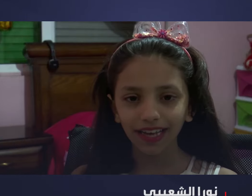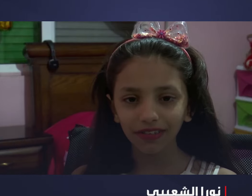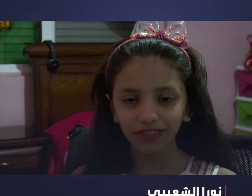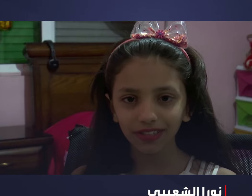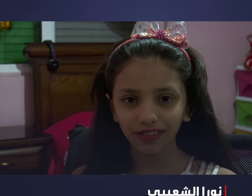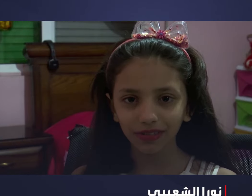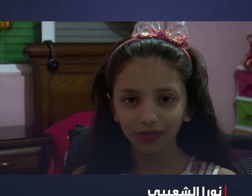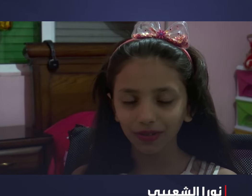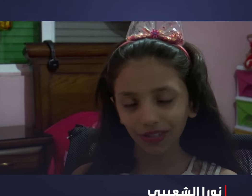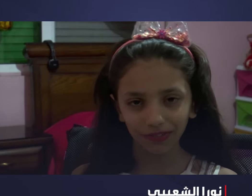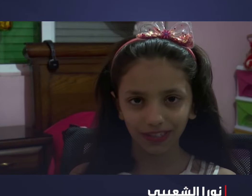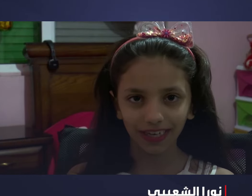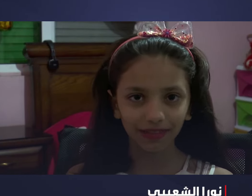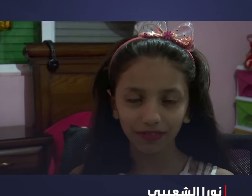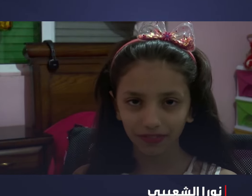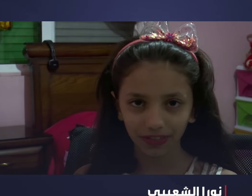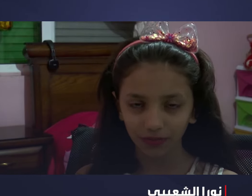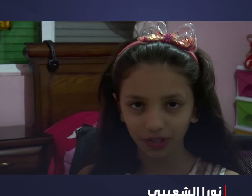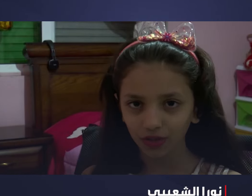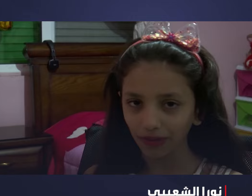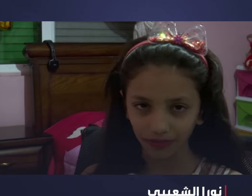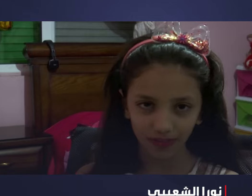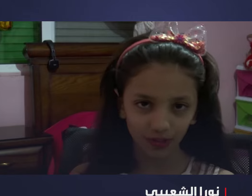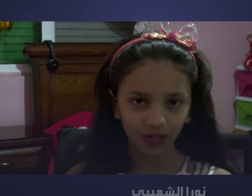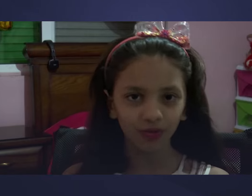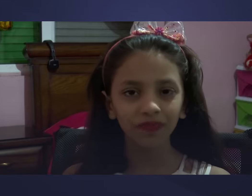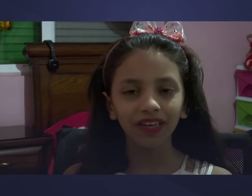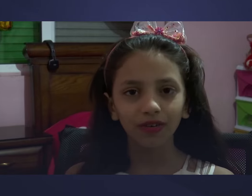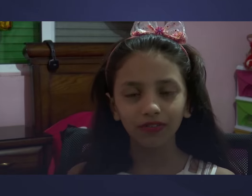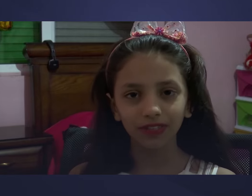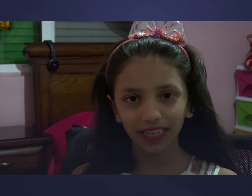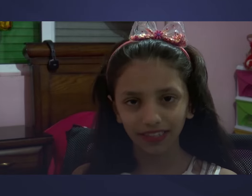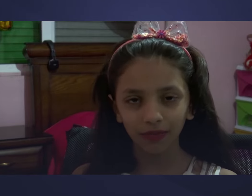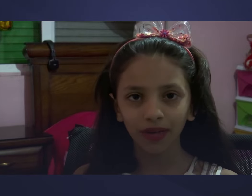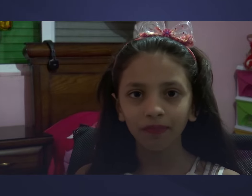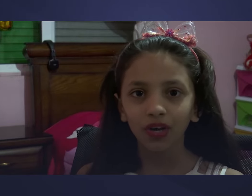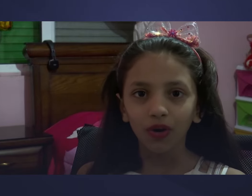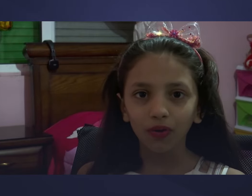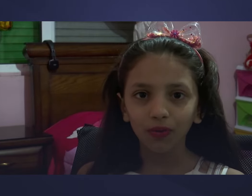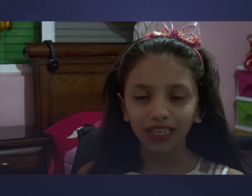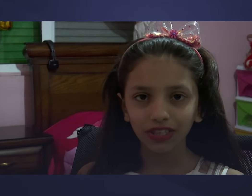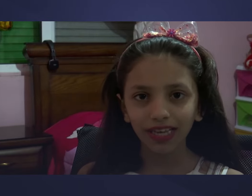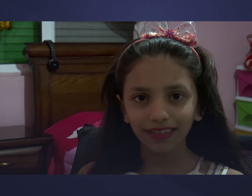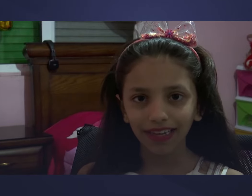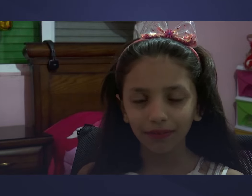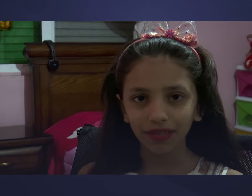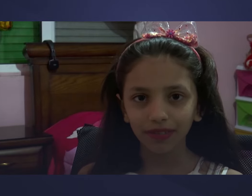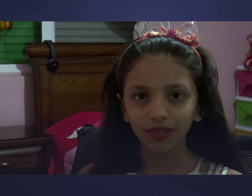أحلى فيديو حضرته، كل الفيديوهات، ما في فيديو مش حلو، ما في فيديو حلو، كل فيديوهات حلوة. والأشياء اللي تعلمتها منه